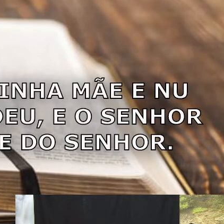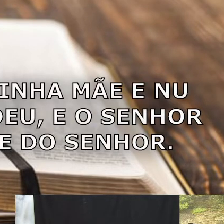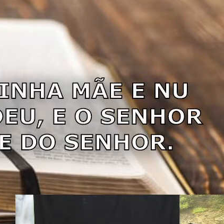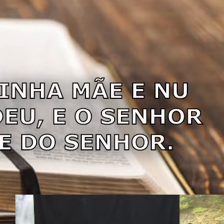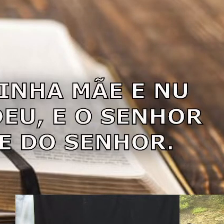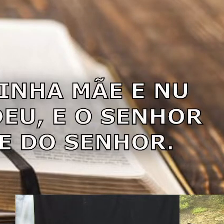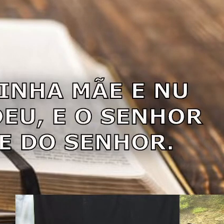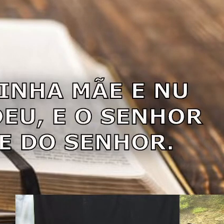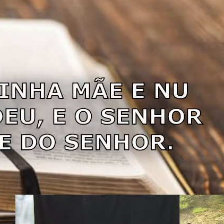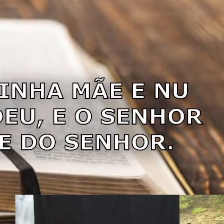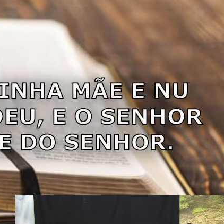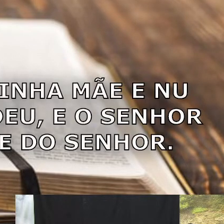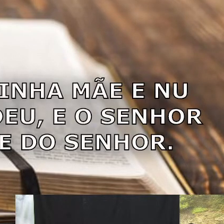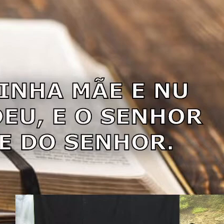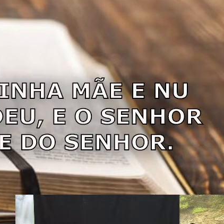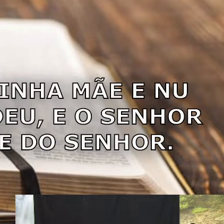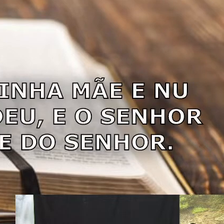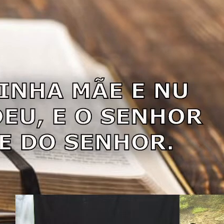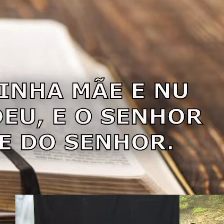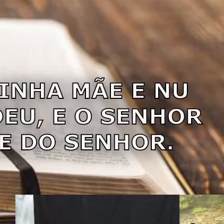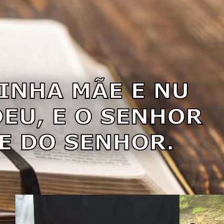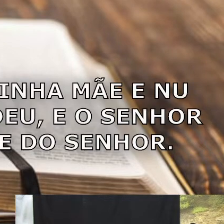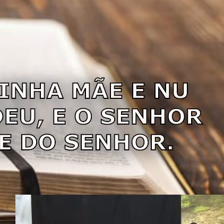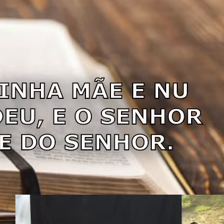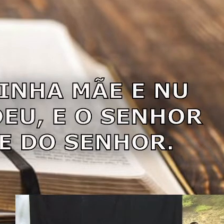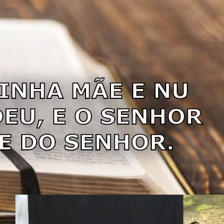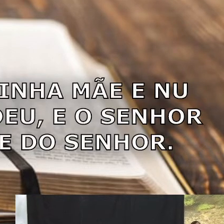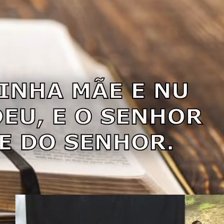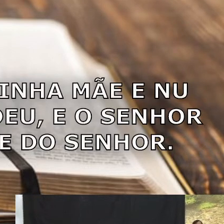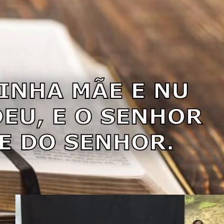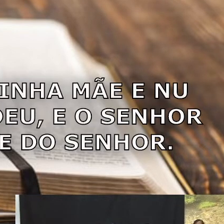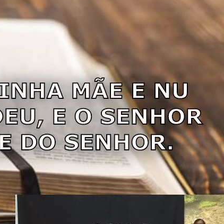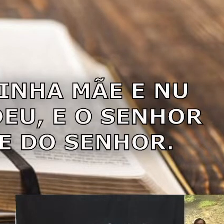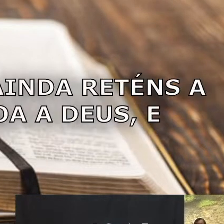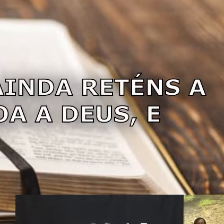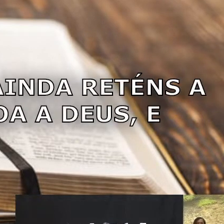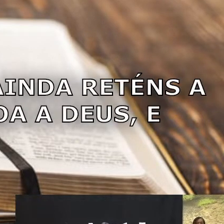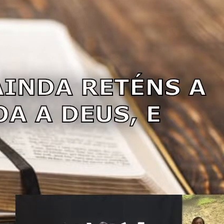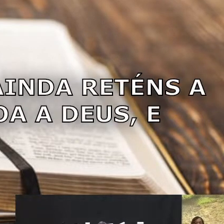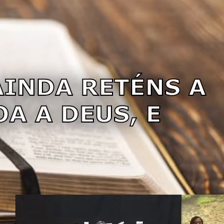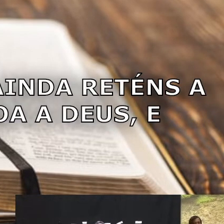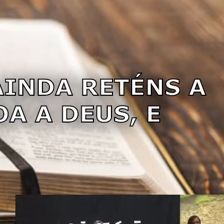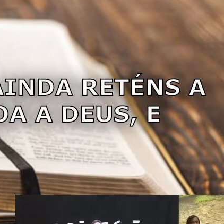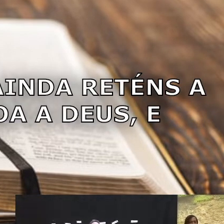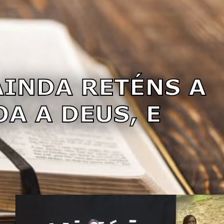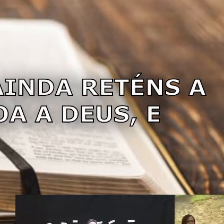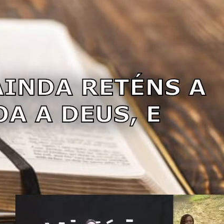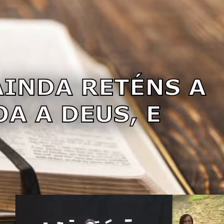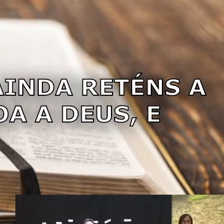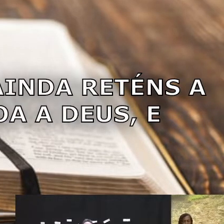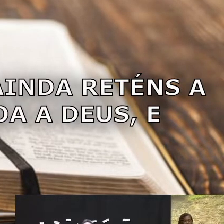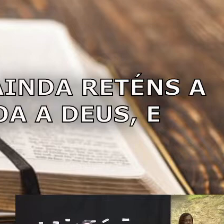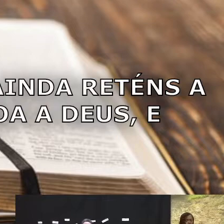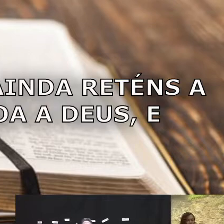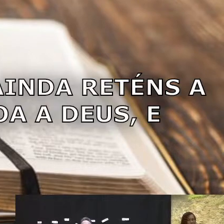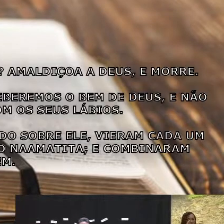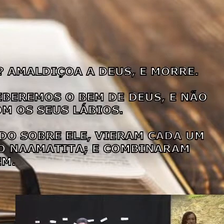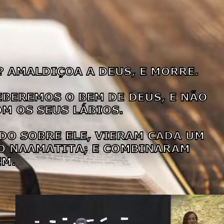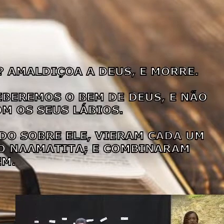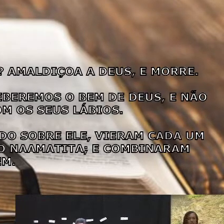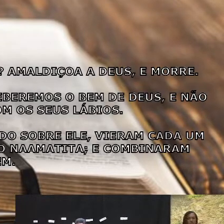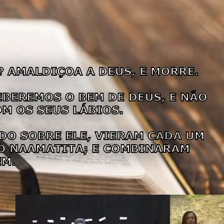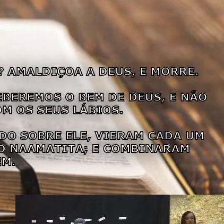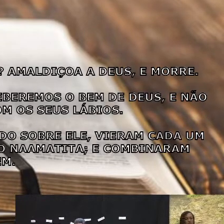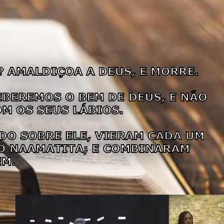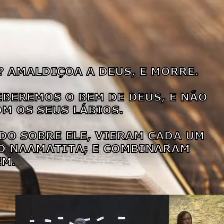atenção, porque eu vivo churumingando pelos cantos por causa desta palavra que eu quero